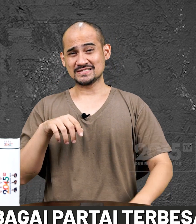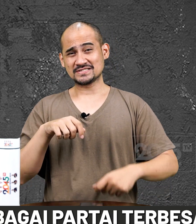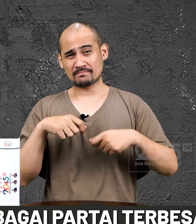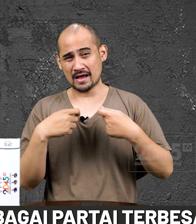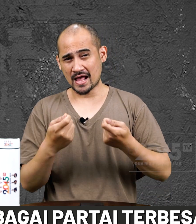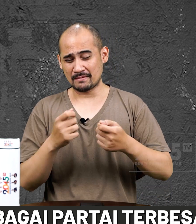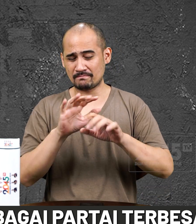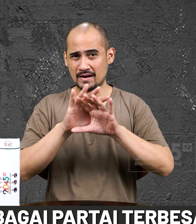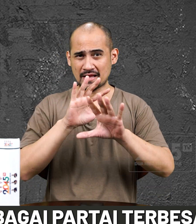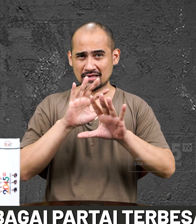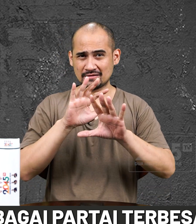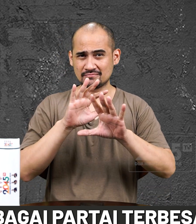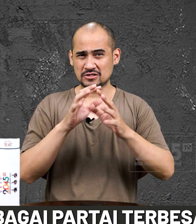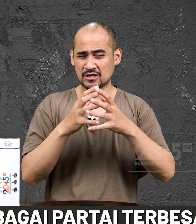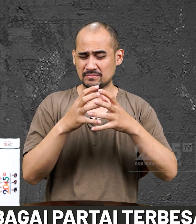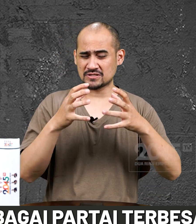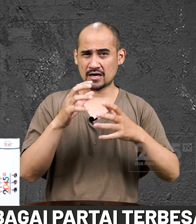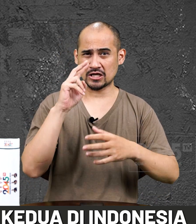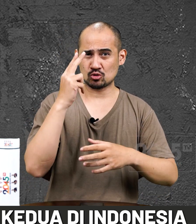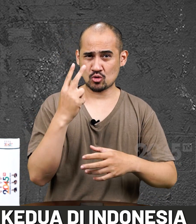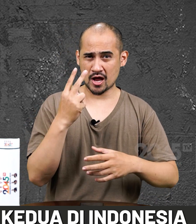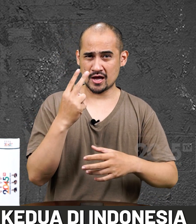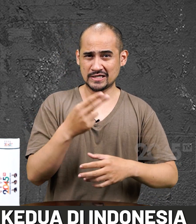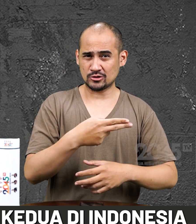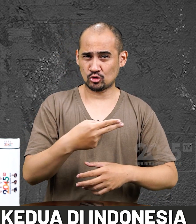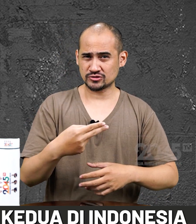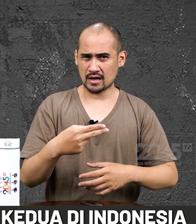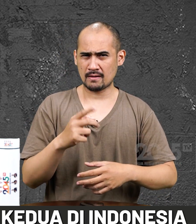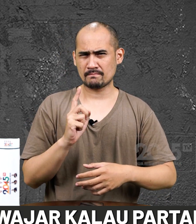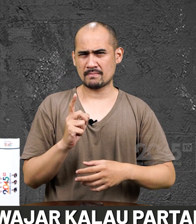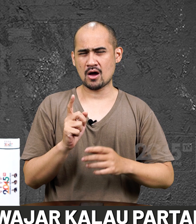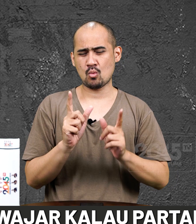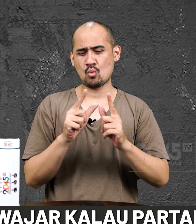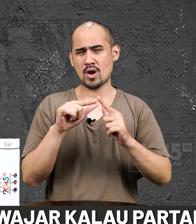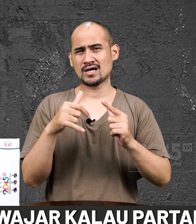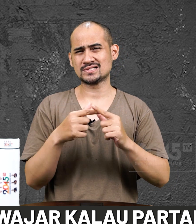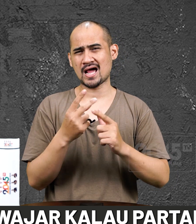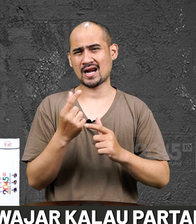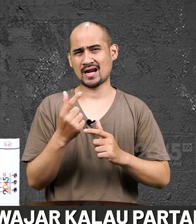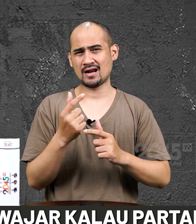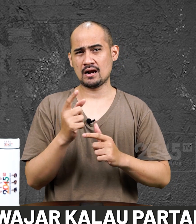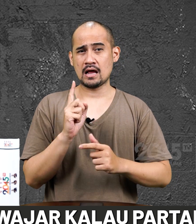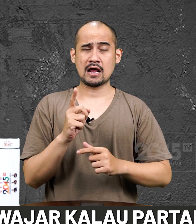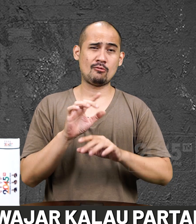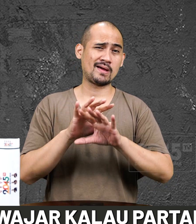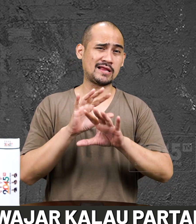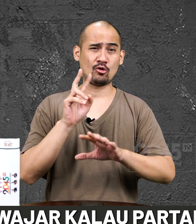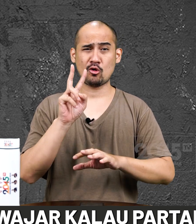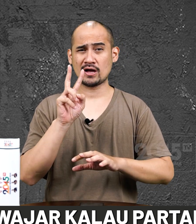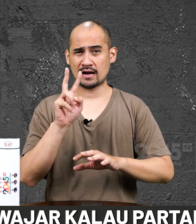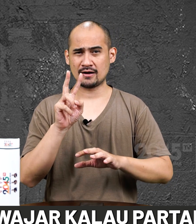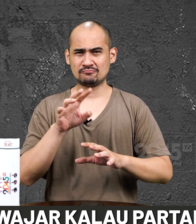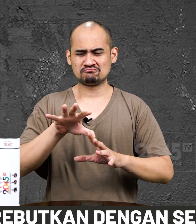Sebagai partai terbesar kedua di Indonesia, memang wajar kalau Partai Golkar diperebutkan dengan sengit.